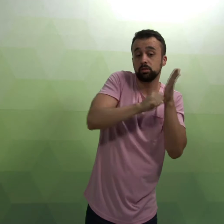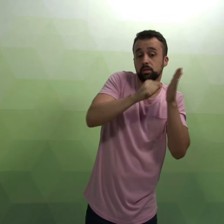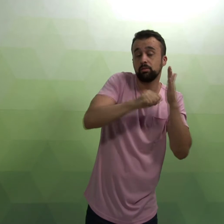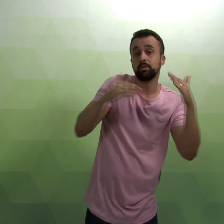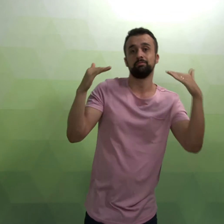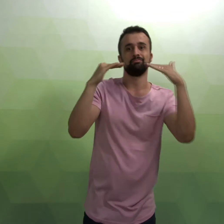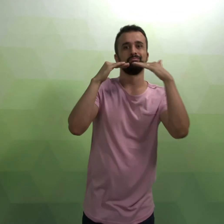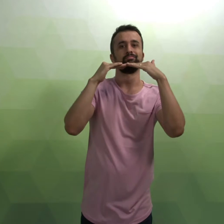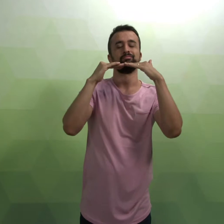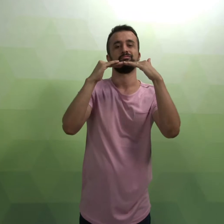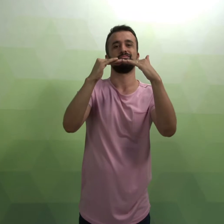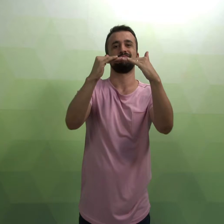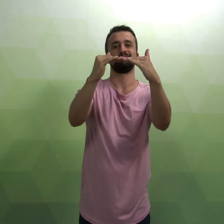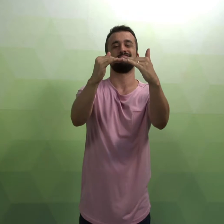pessoa ouvinte.